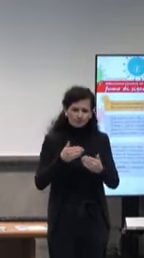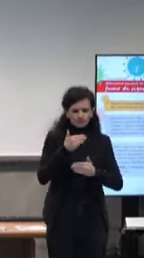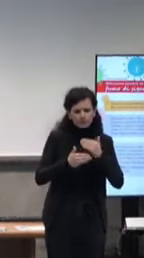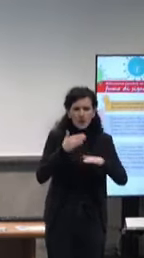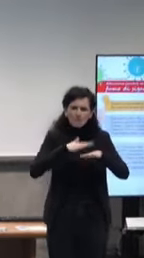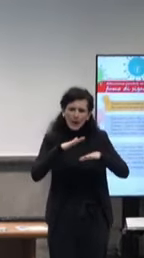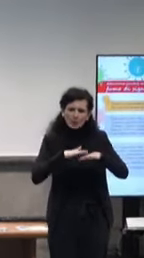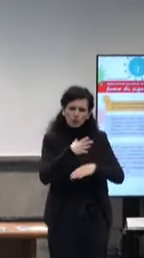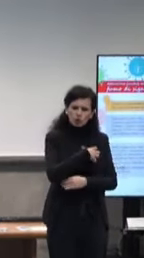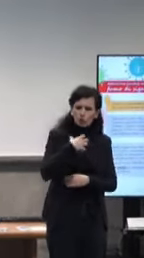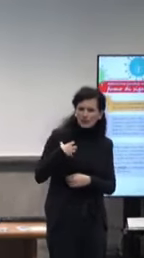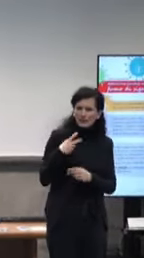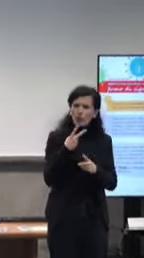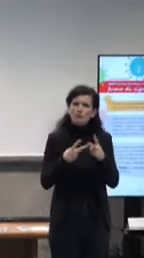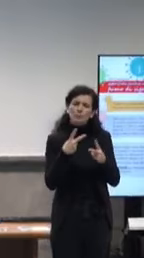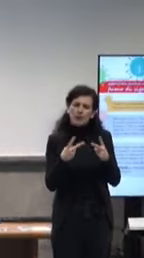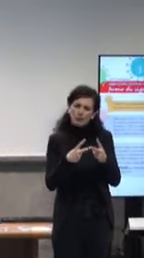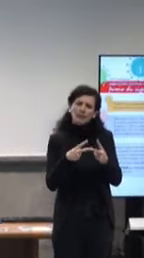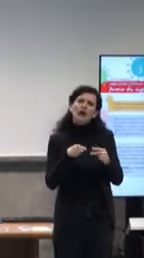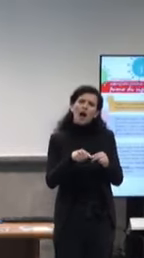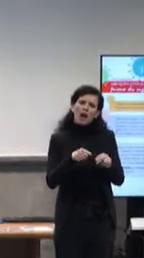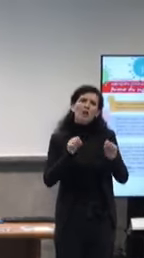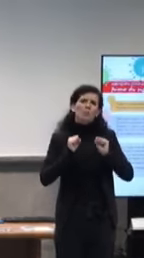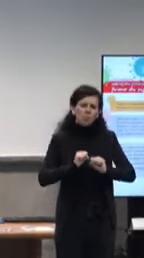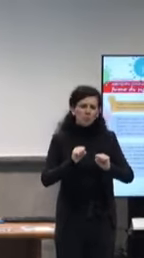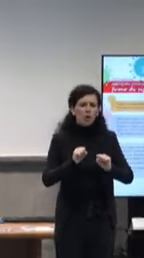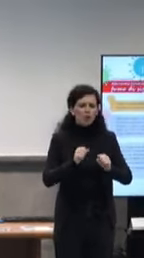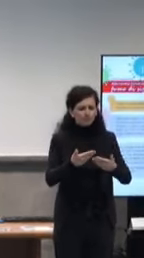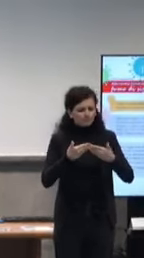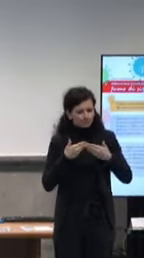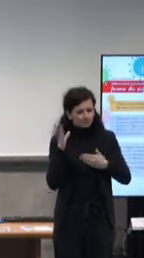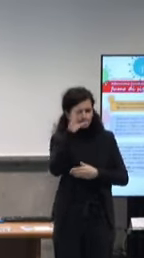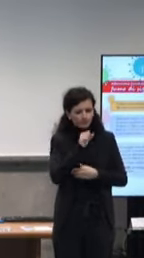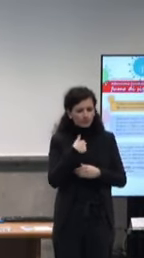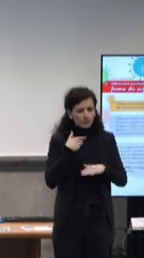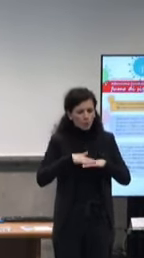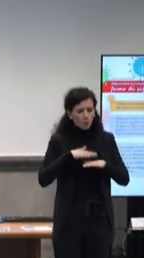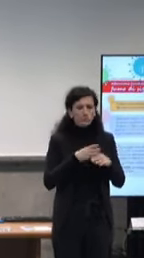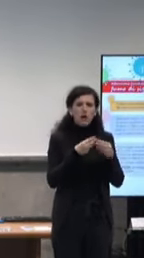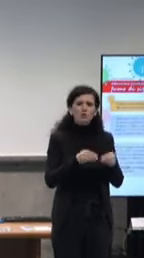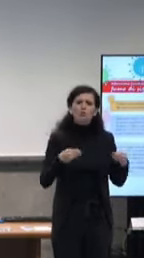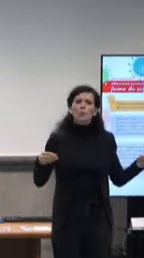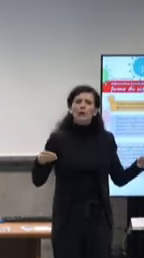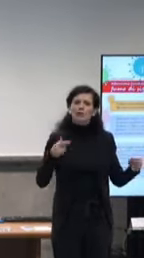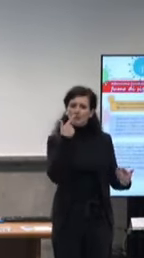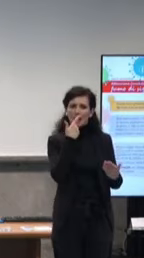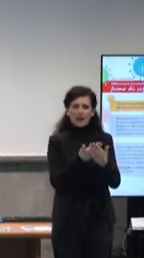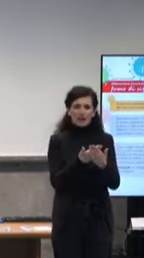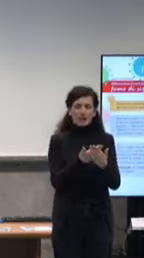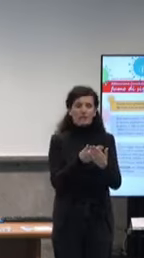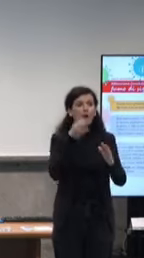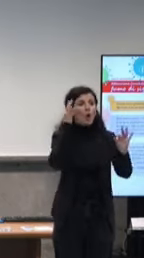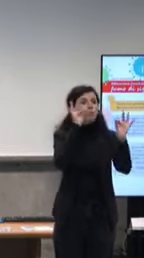sperimentale aiutano a capire quali sono gli strumenti più efficaci per raggiungere gli obiettivi che tutti